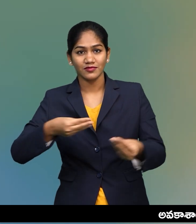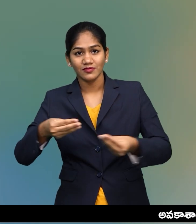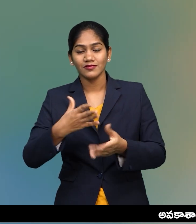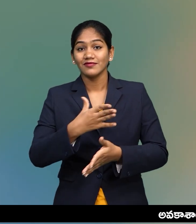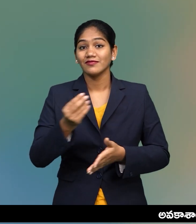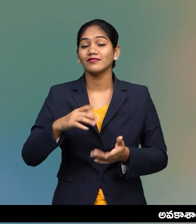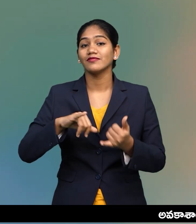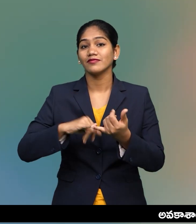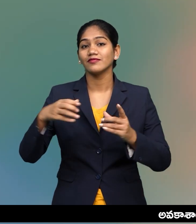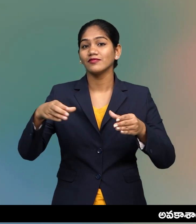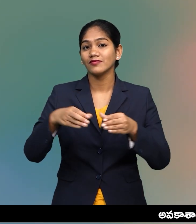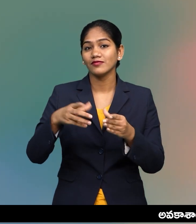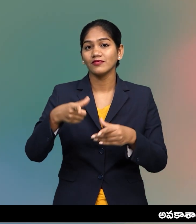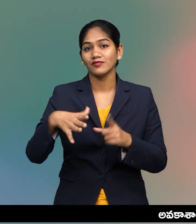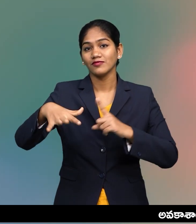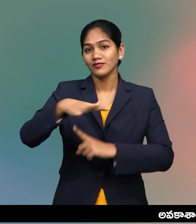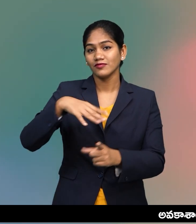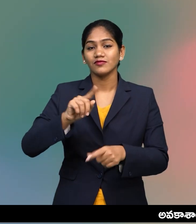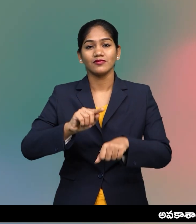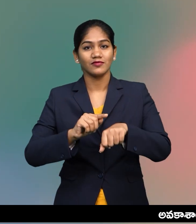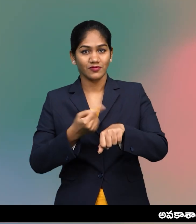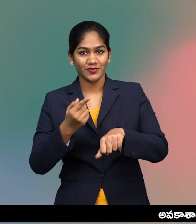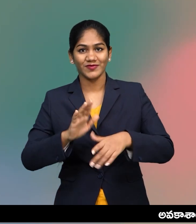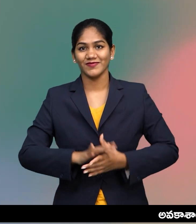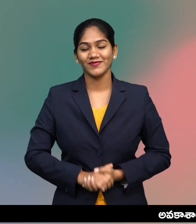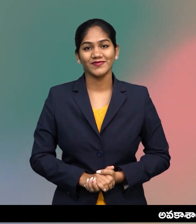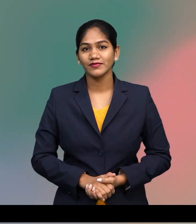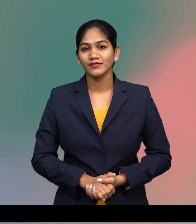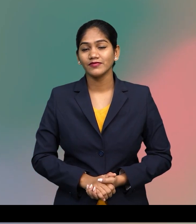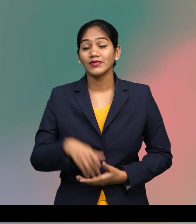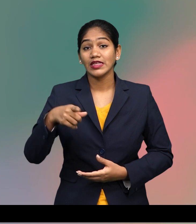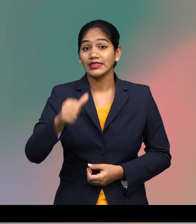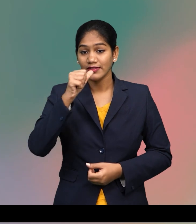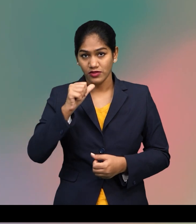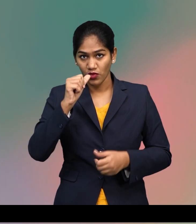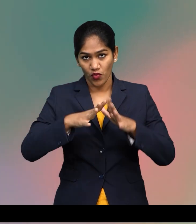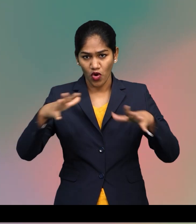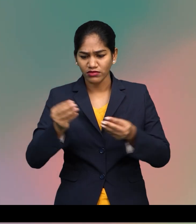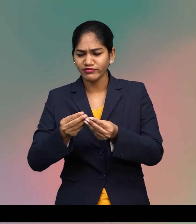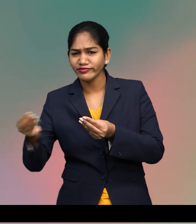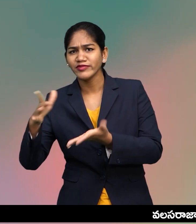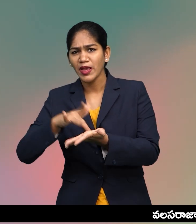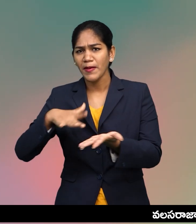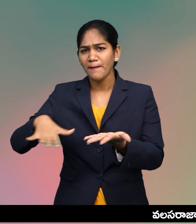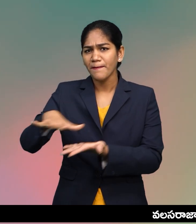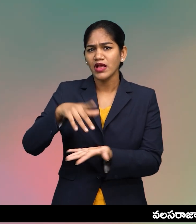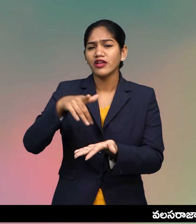అవకాశాల వృద్ధి కూడా సూచిస్తుంది. తీర ప్రదేశాలు వలస రాజ్యాల